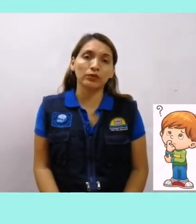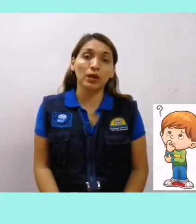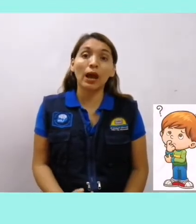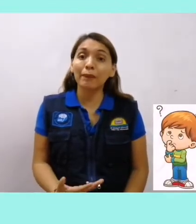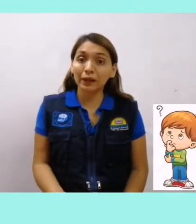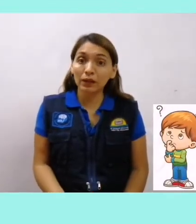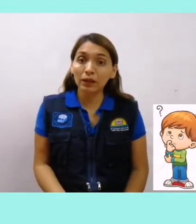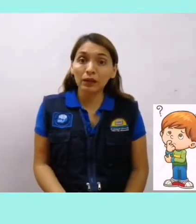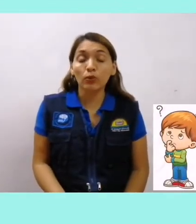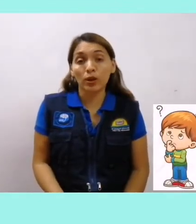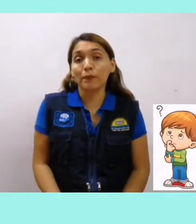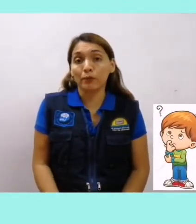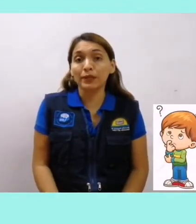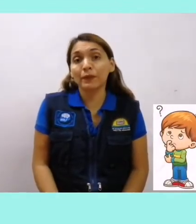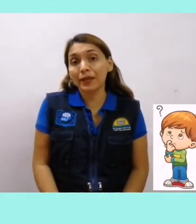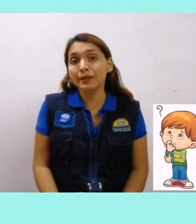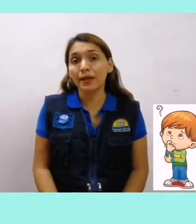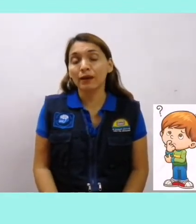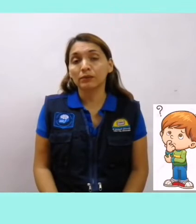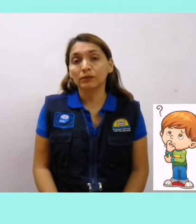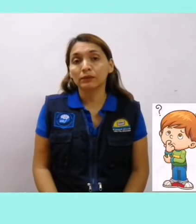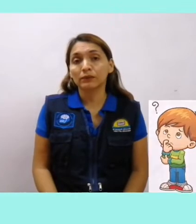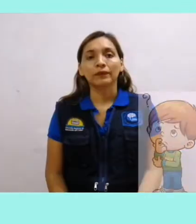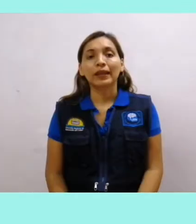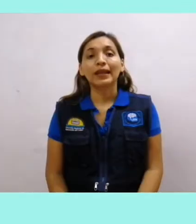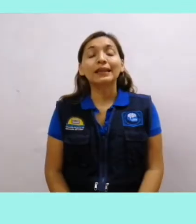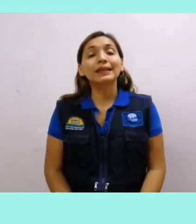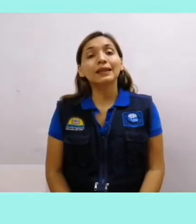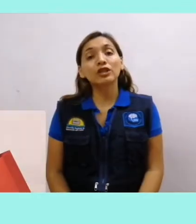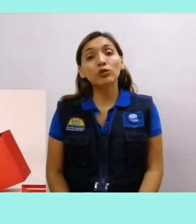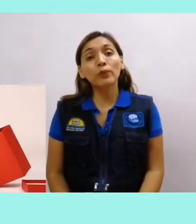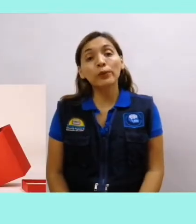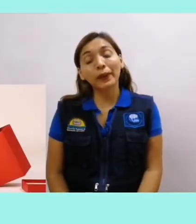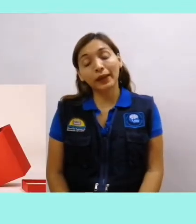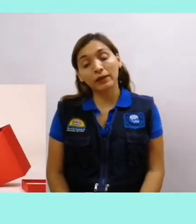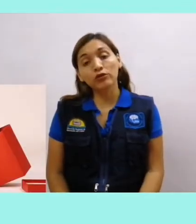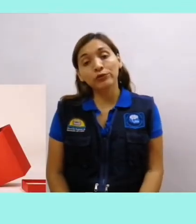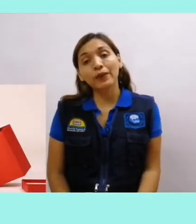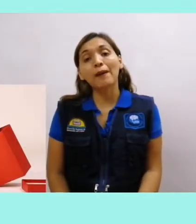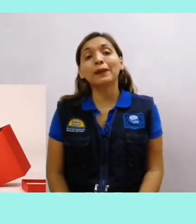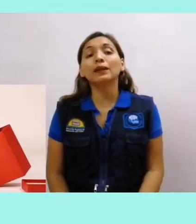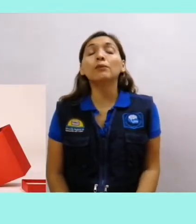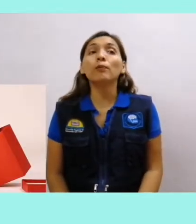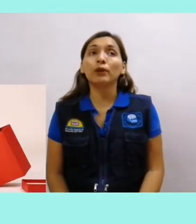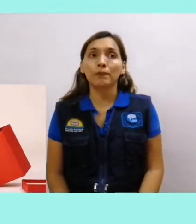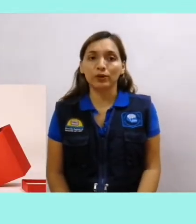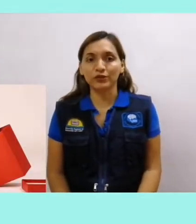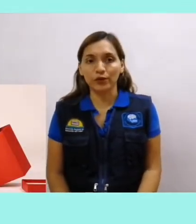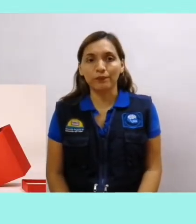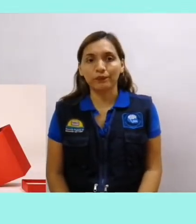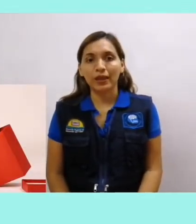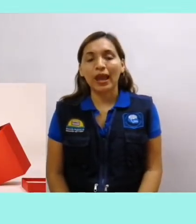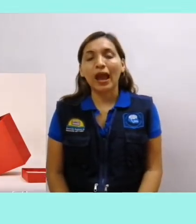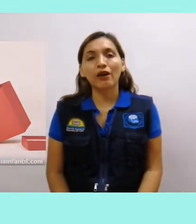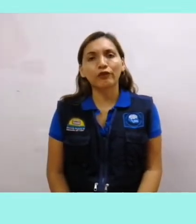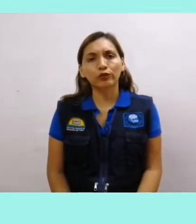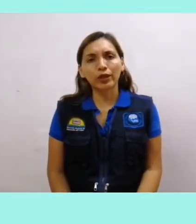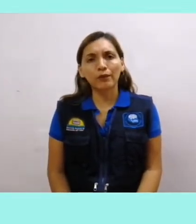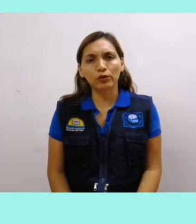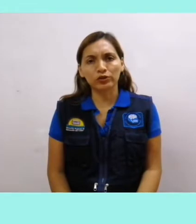A partir de una propia experiencia Desde que somos muy pequeños Aprendemos por exploración Afrontamos los